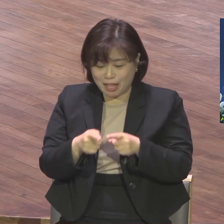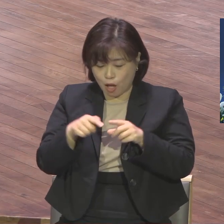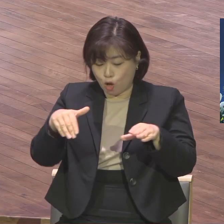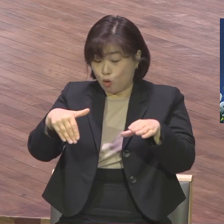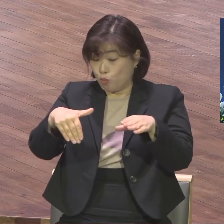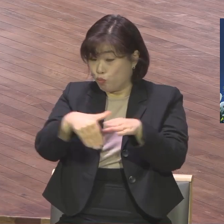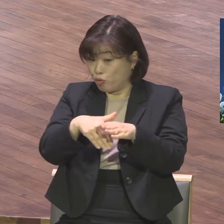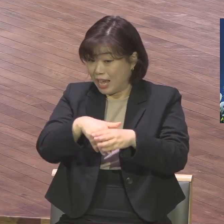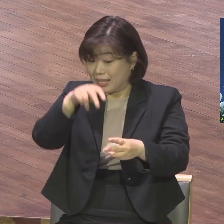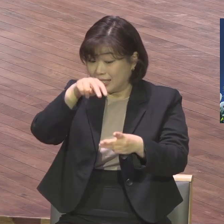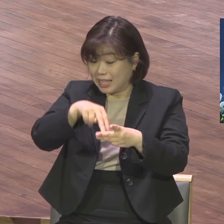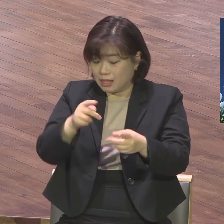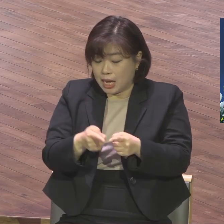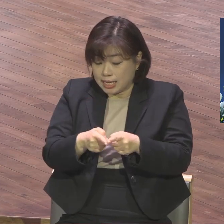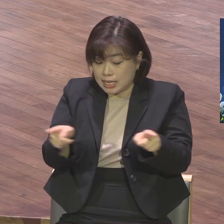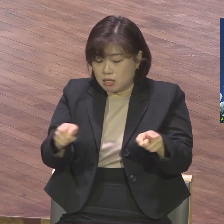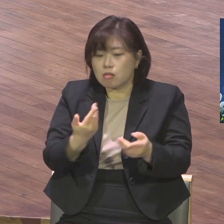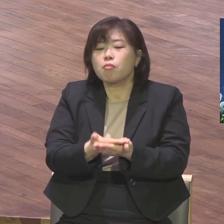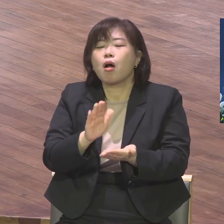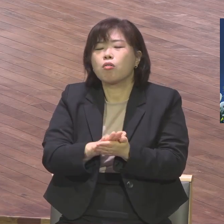당장 변화됐잖아요.